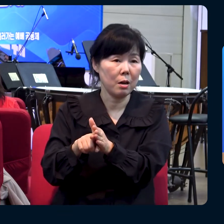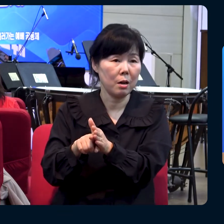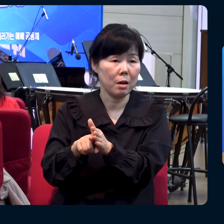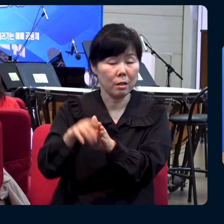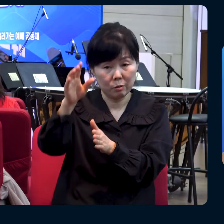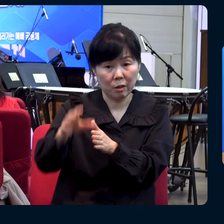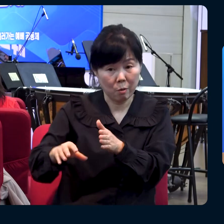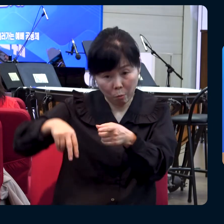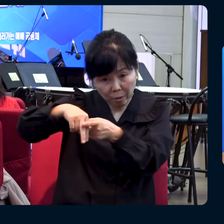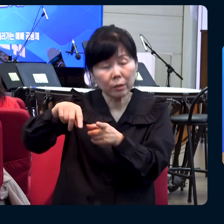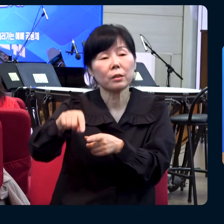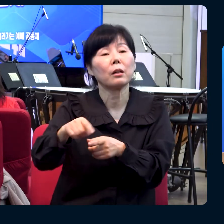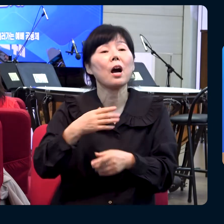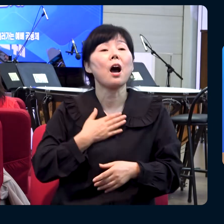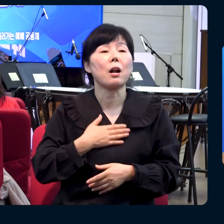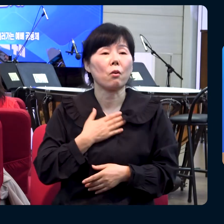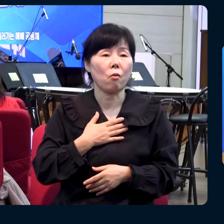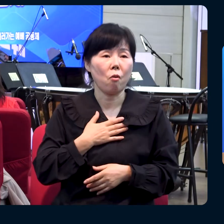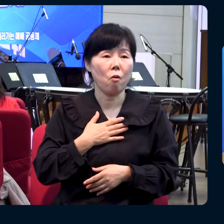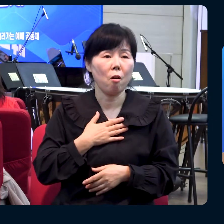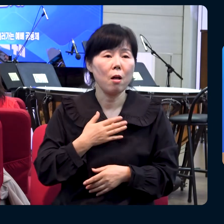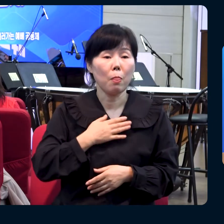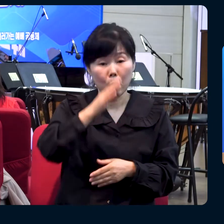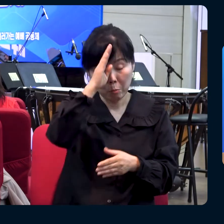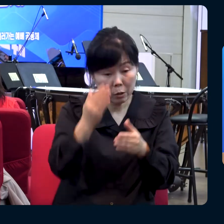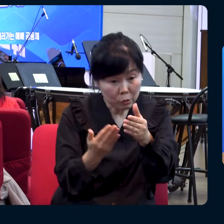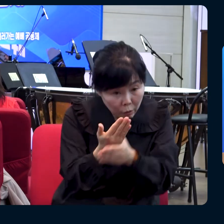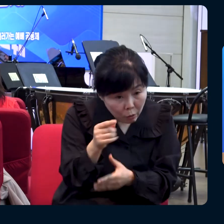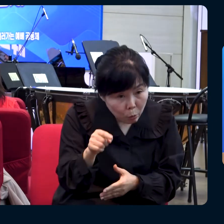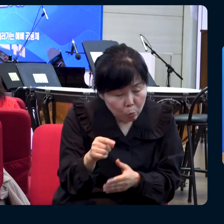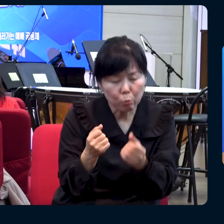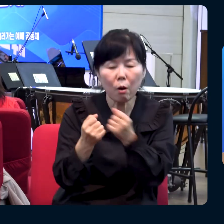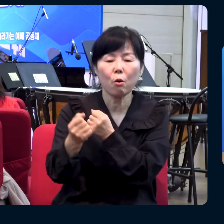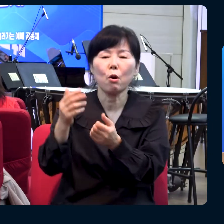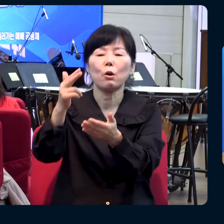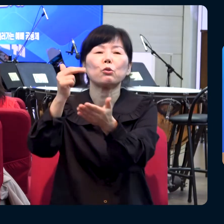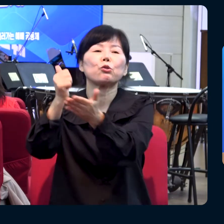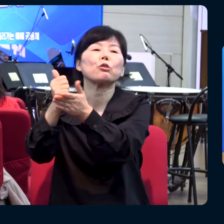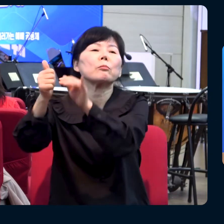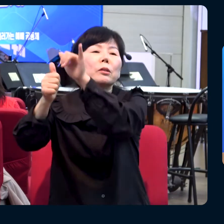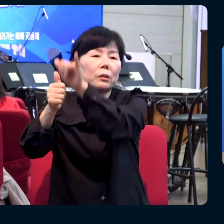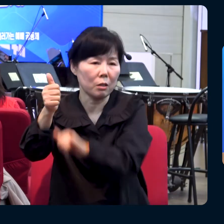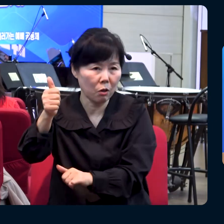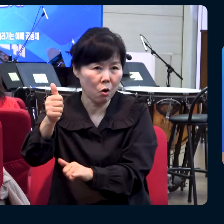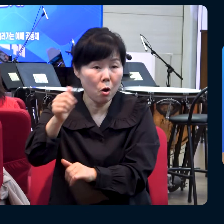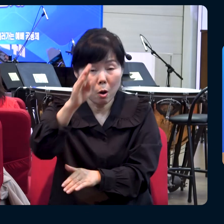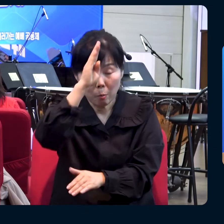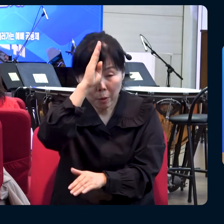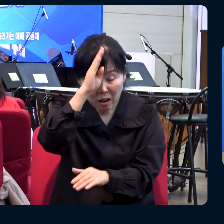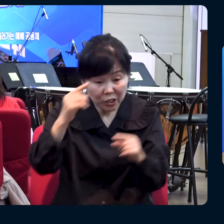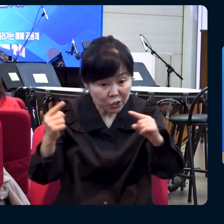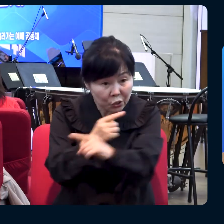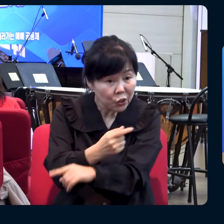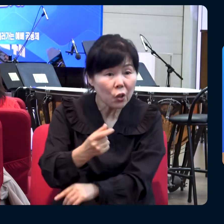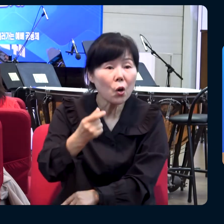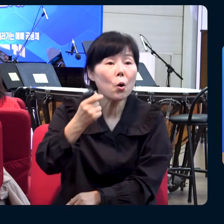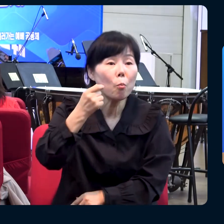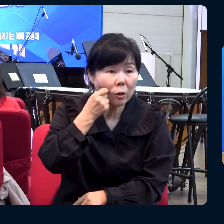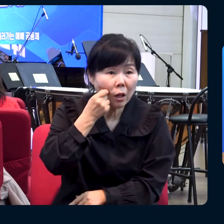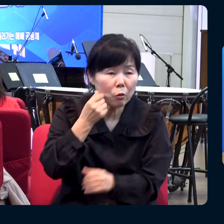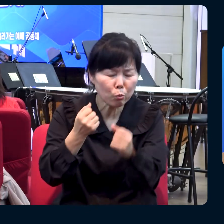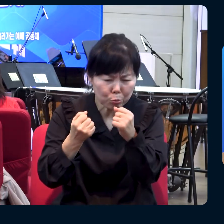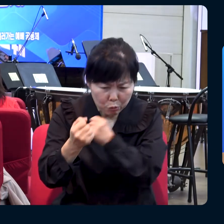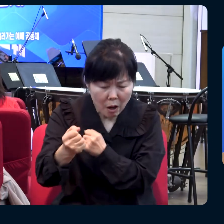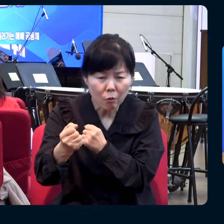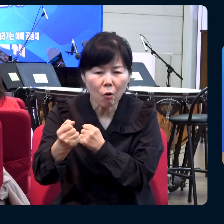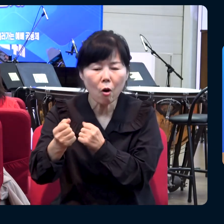바랍니다. 병들어도 우리는 주님을 섬길 것입니다. 병을 고치지 않는다 할지라도 끝까지 주를